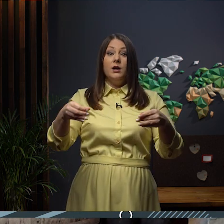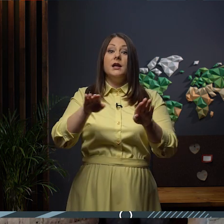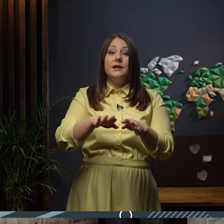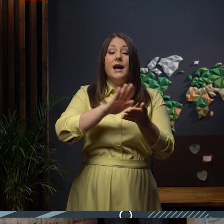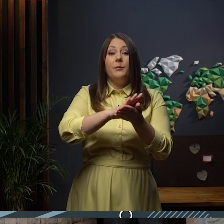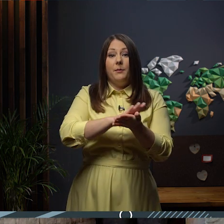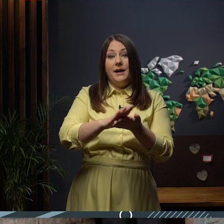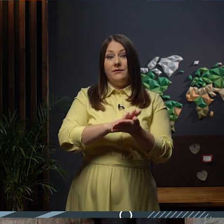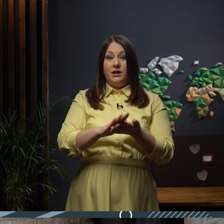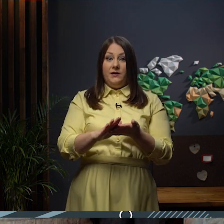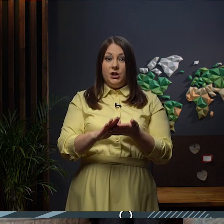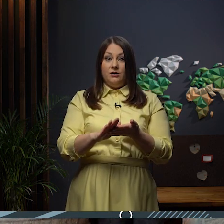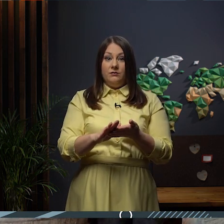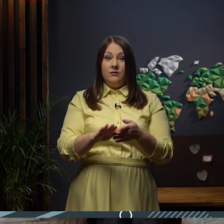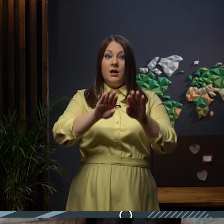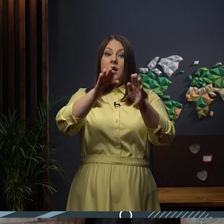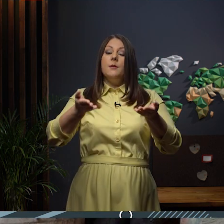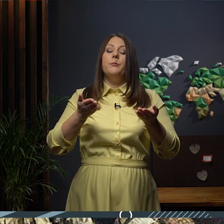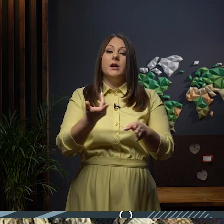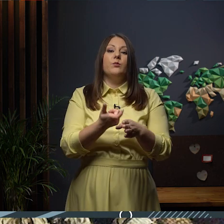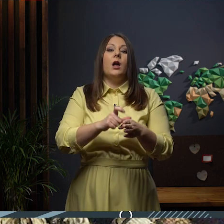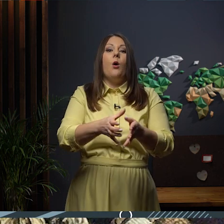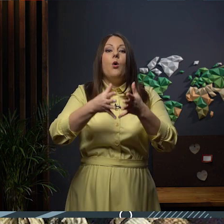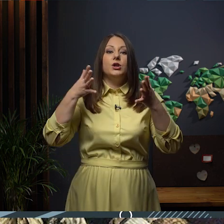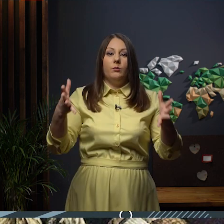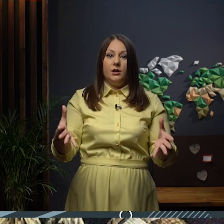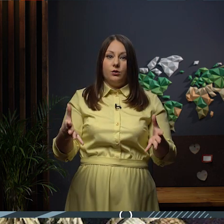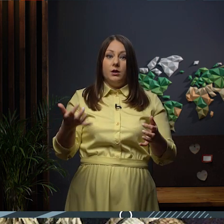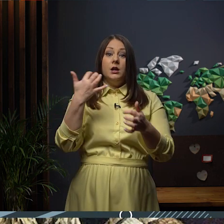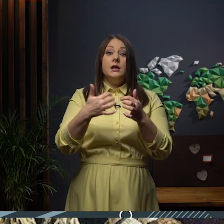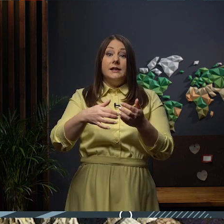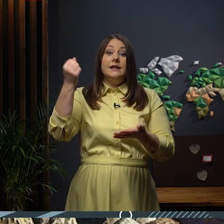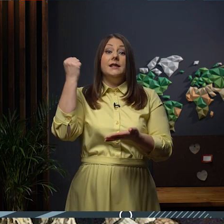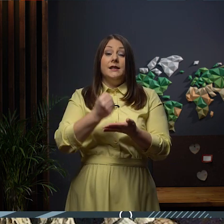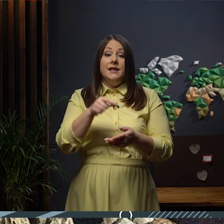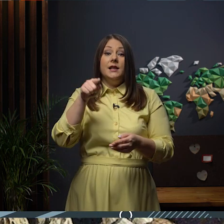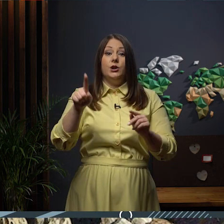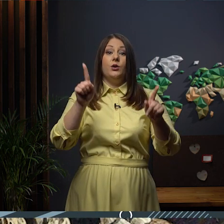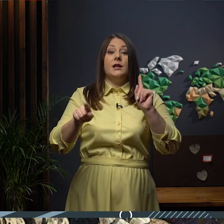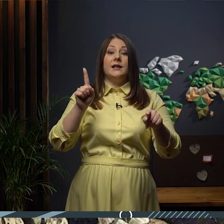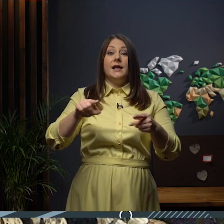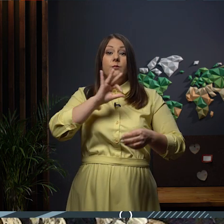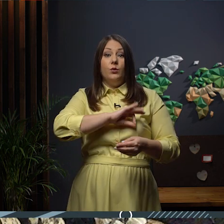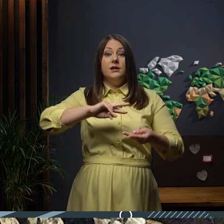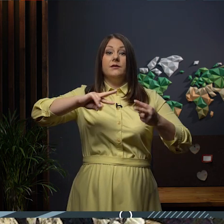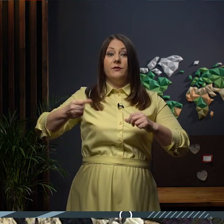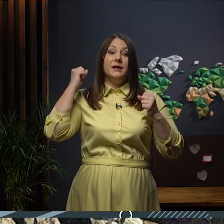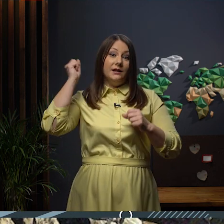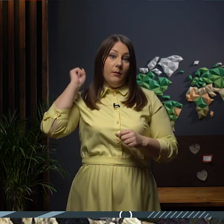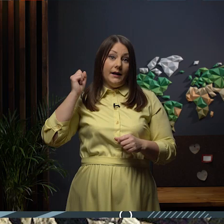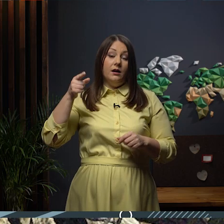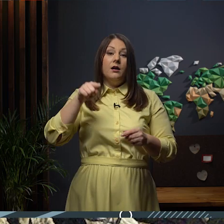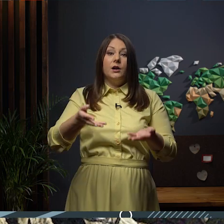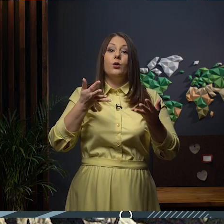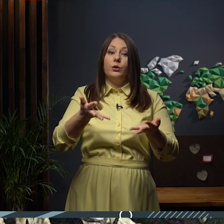бельем и так пропаривали вещи. Печь была очень большой, и среди недели ее иногда использовали